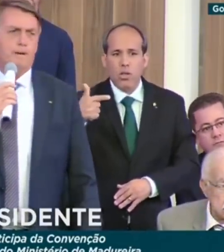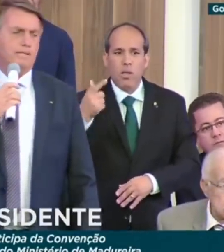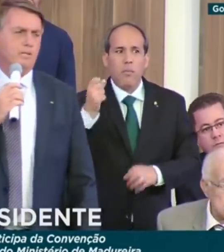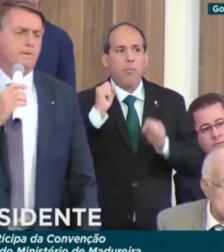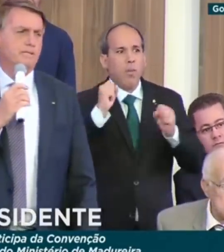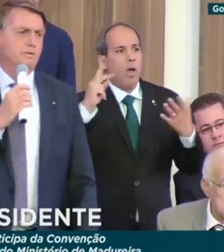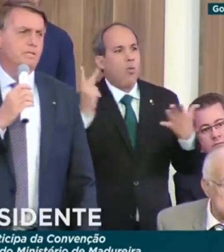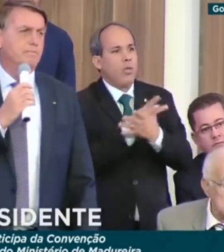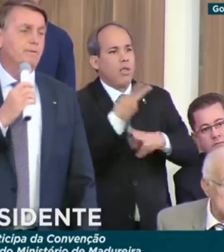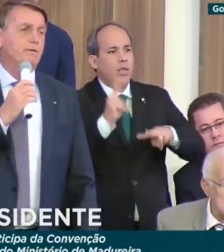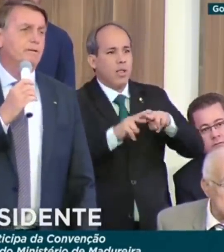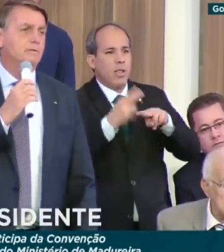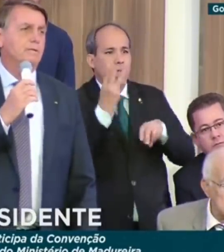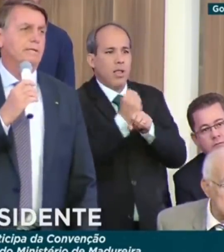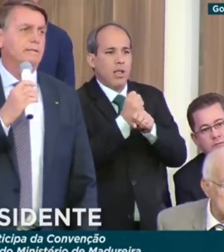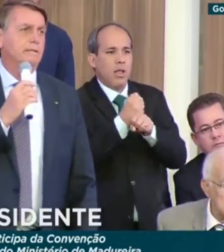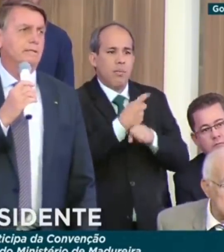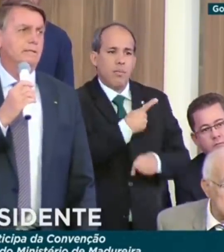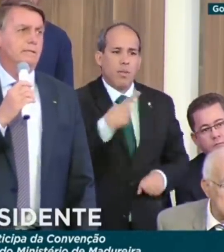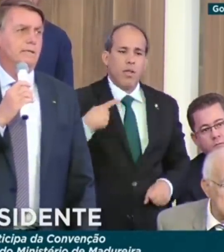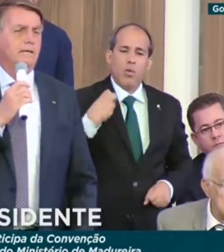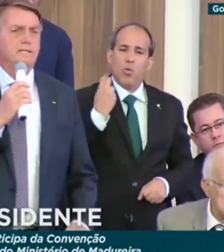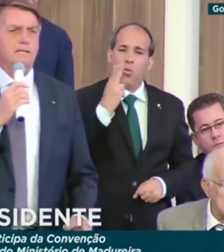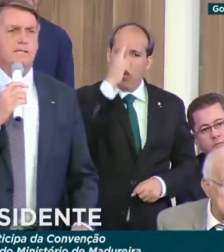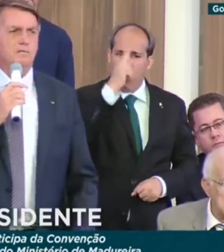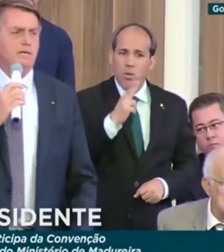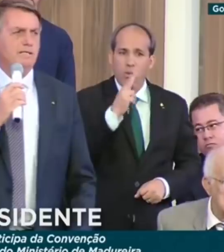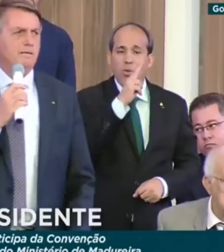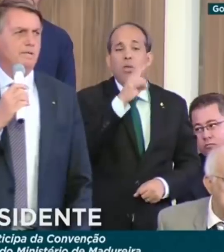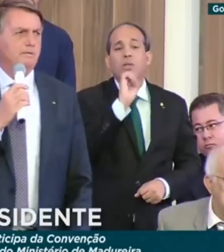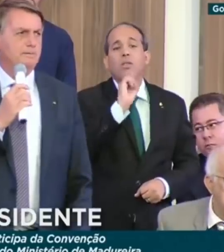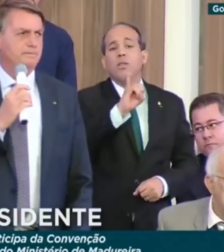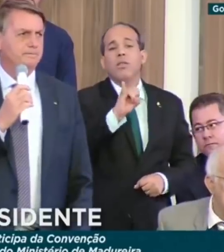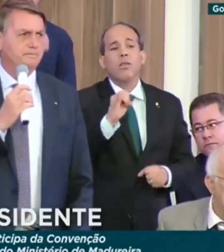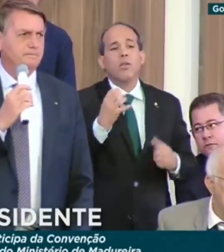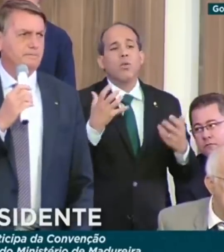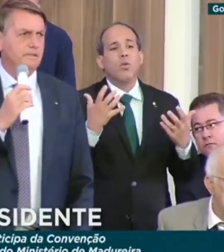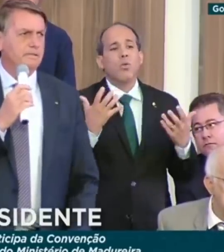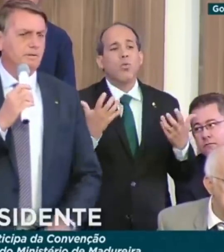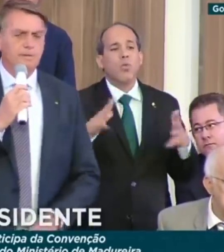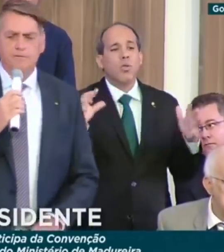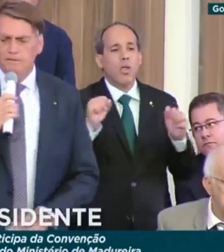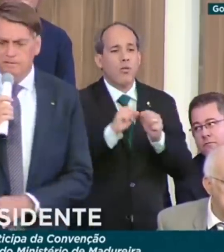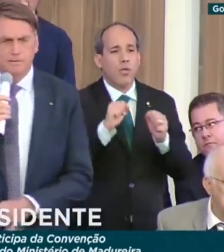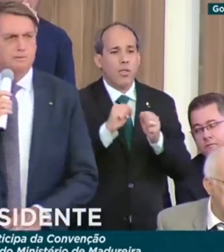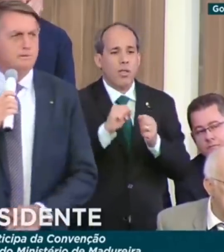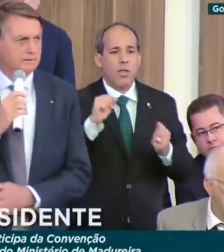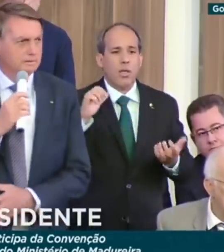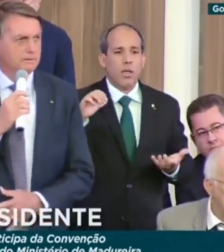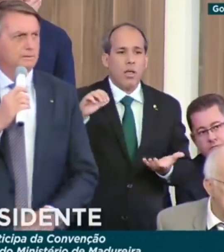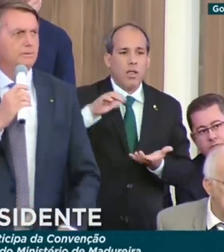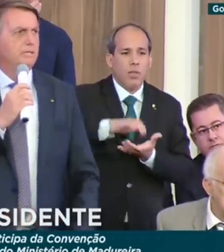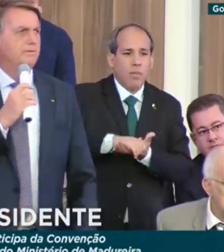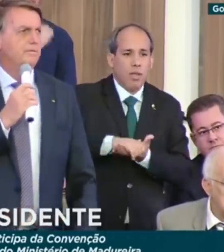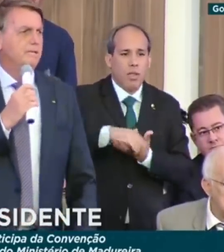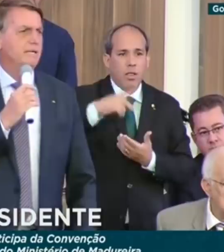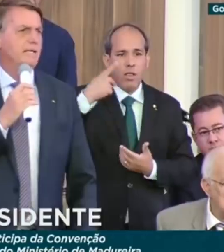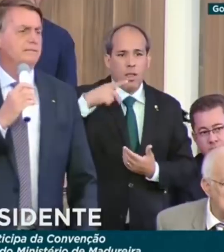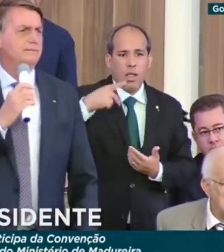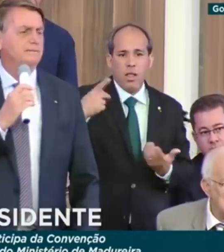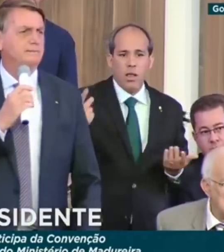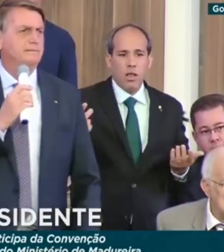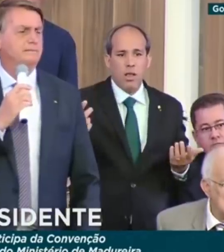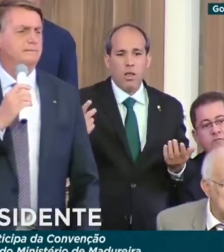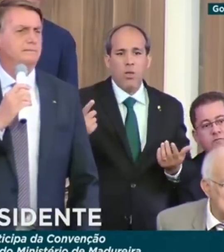ao padre, ao pastor, que porventura realizasse um casamento não previsto no livro